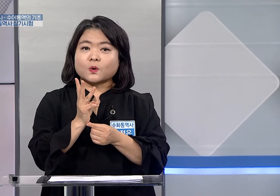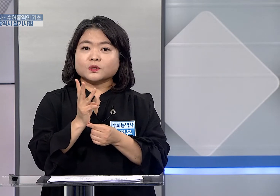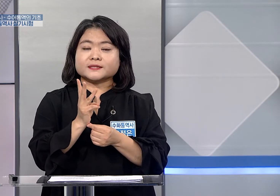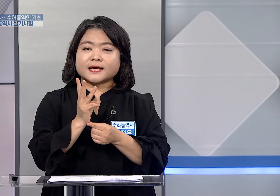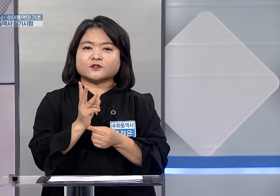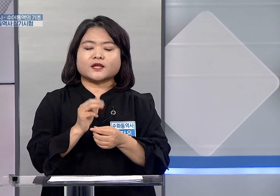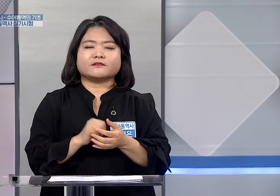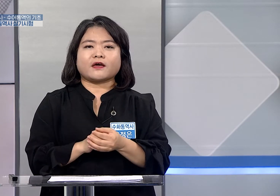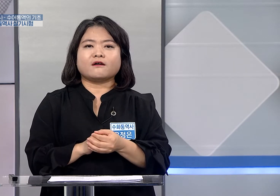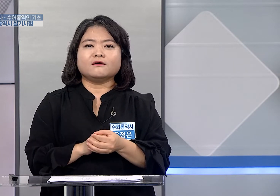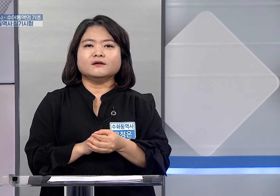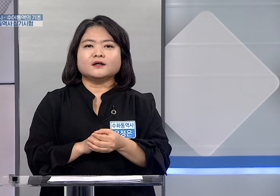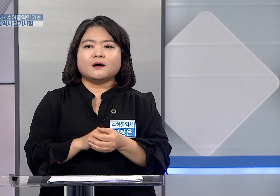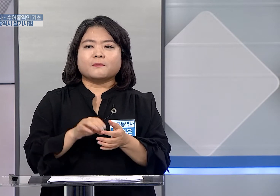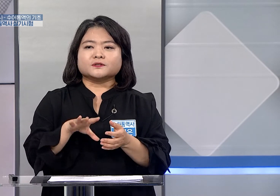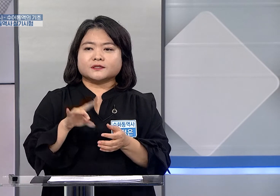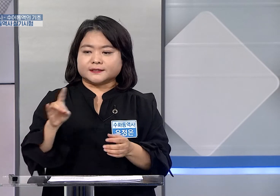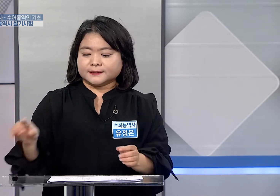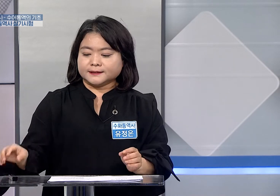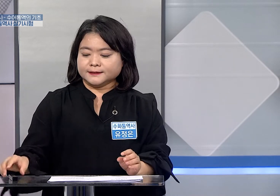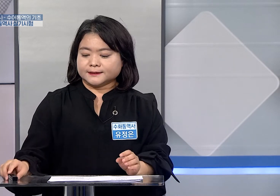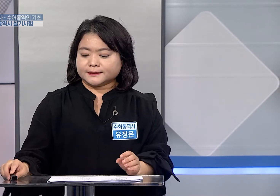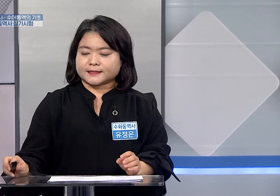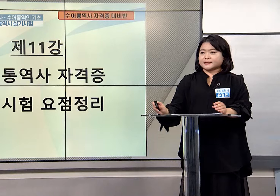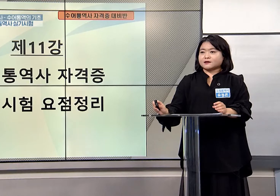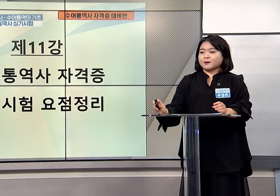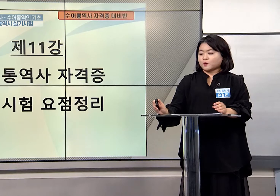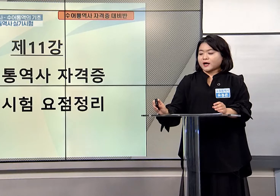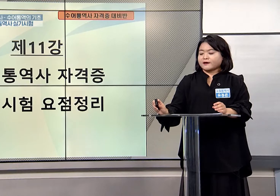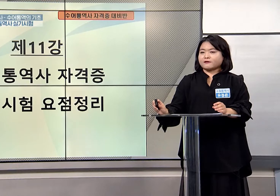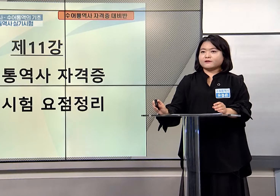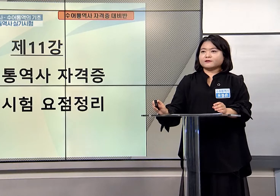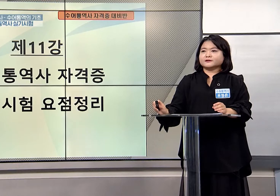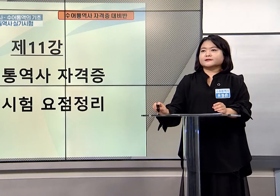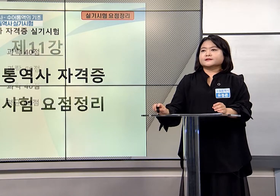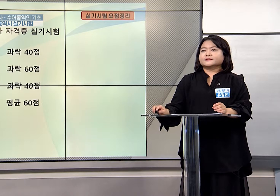3과목으로 진행이 되는데요. 먼저는 이제 들어가 볼까요?